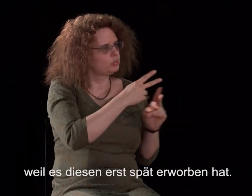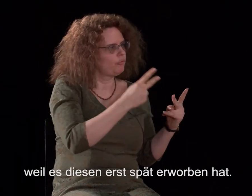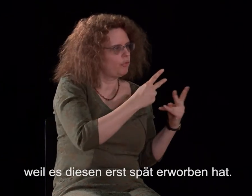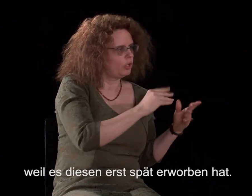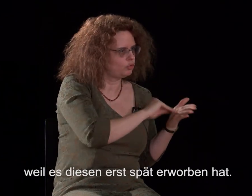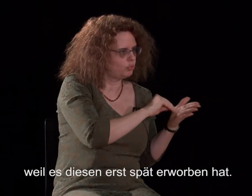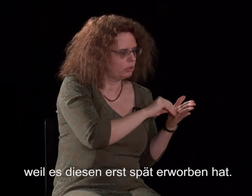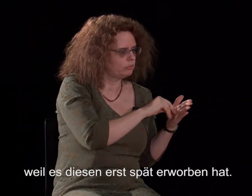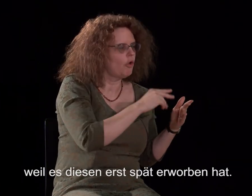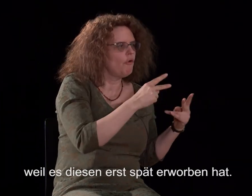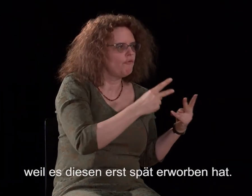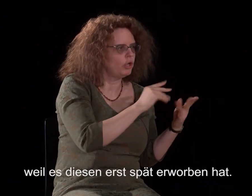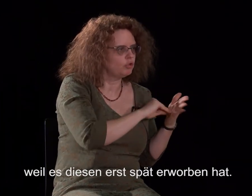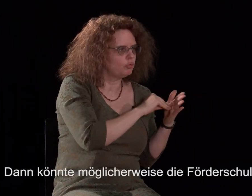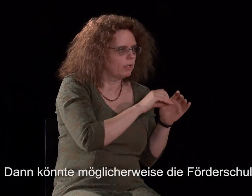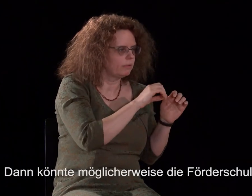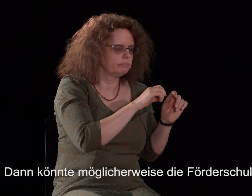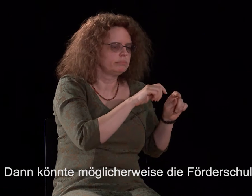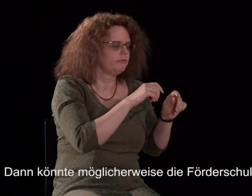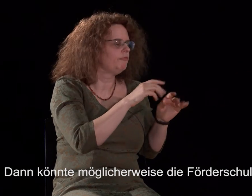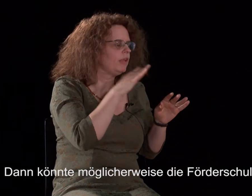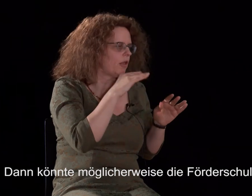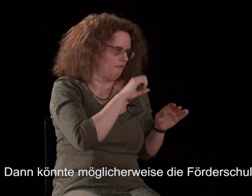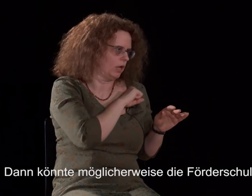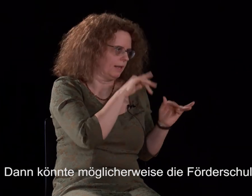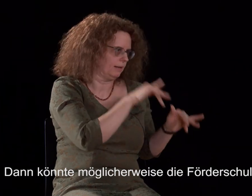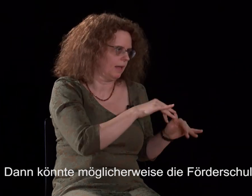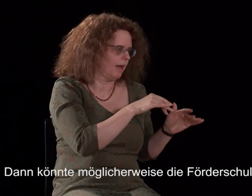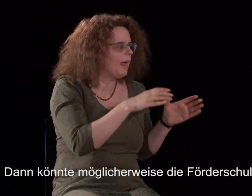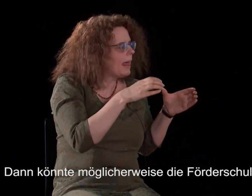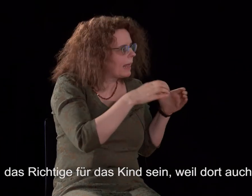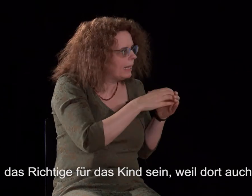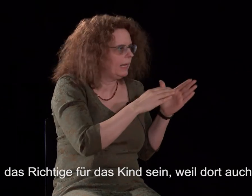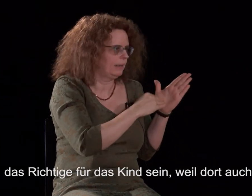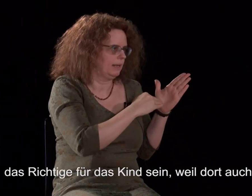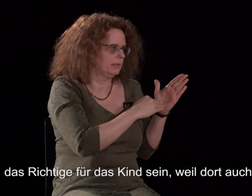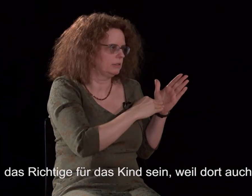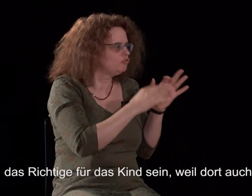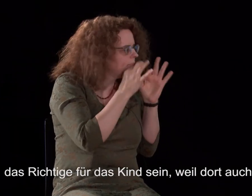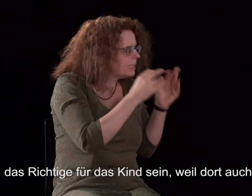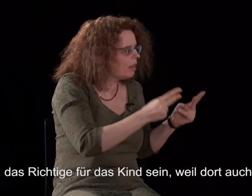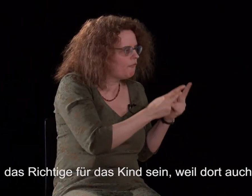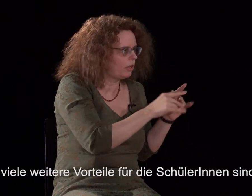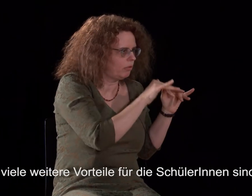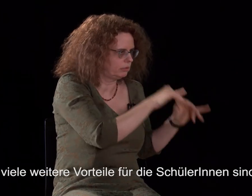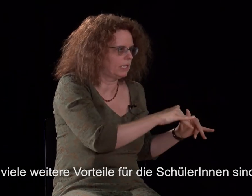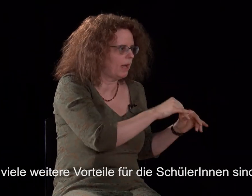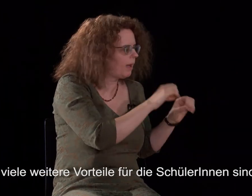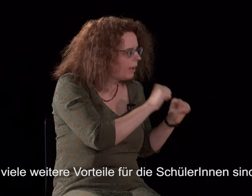spät erworben hat? Oder ja, dann könnte möglicherweise die Förderschule das Richtige sein, weil dort auch viele weitere Vorteile